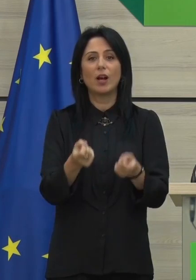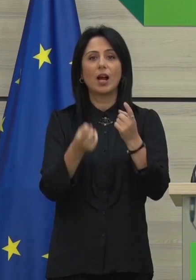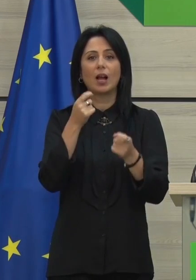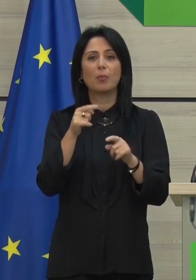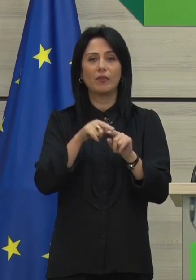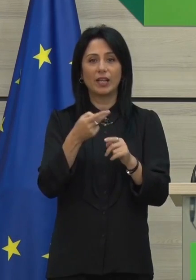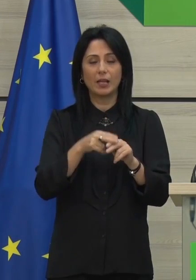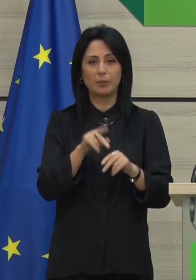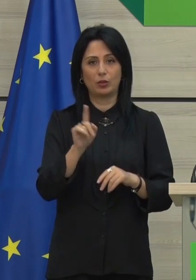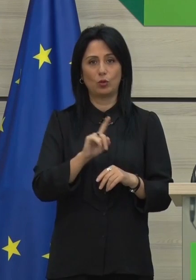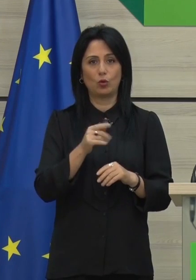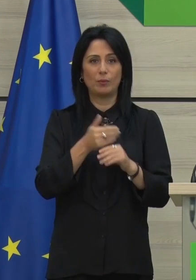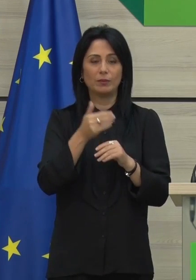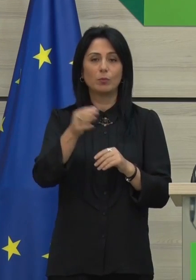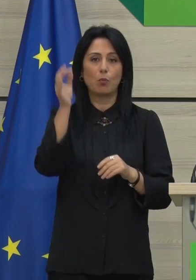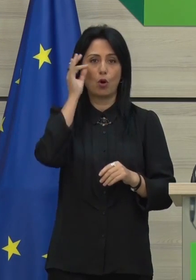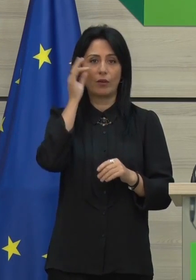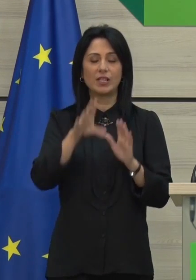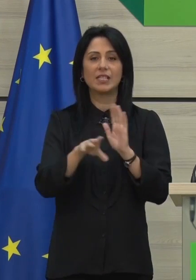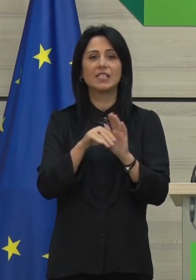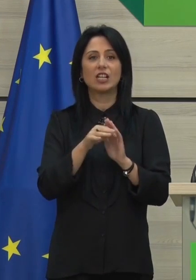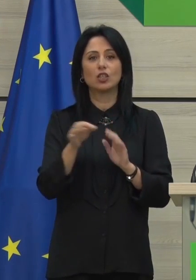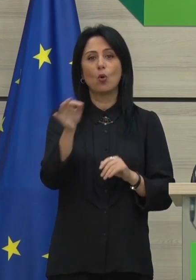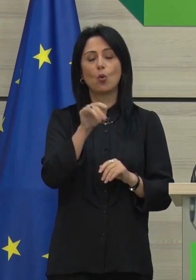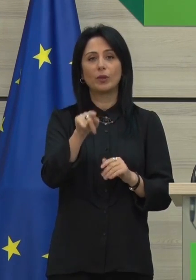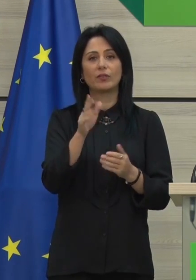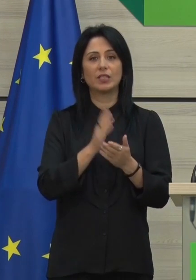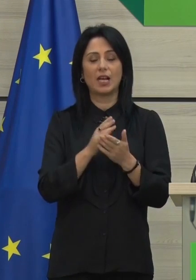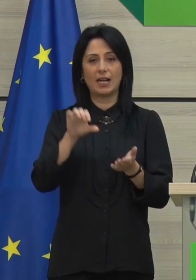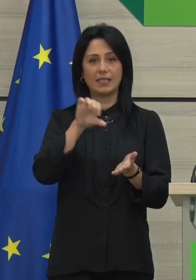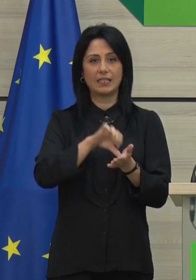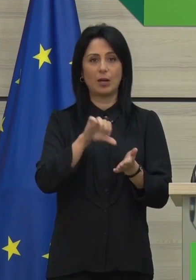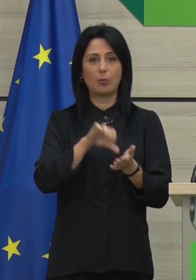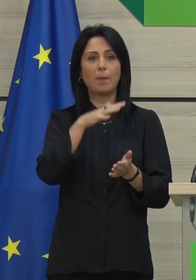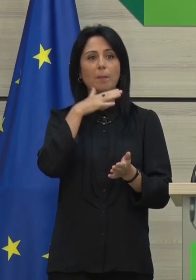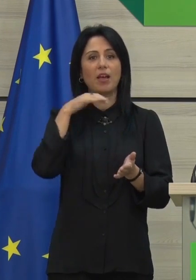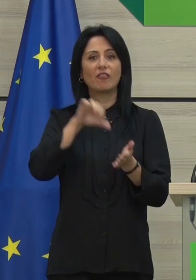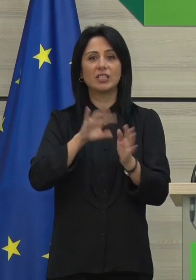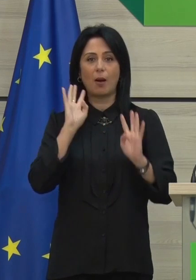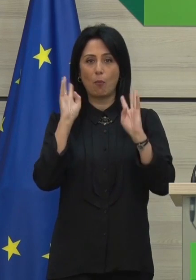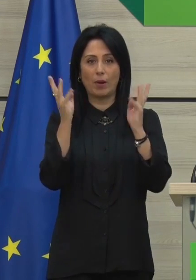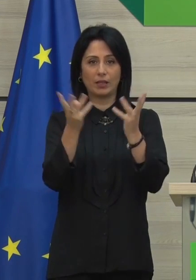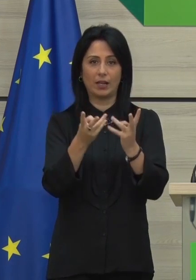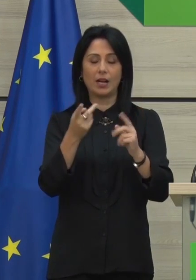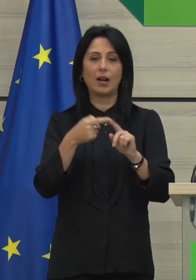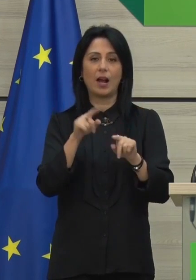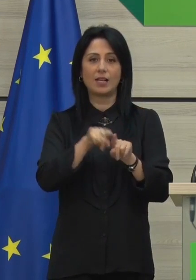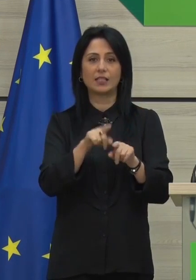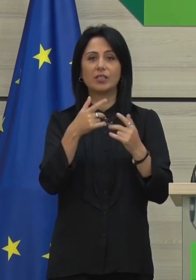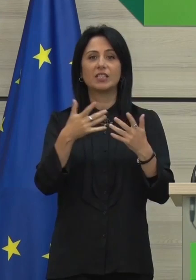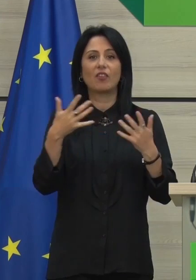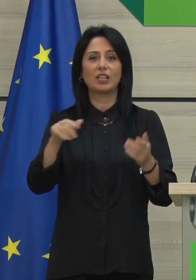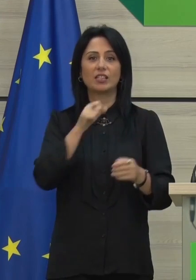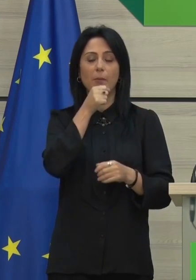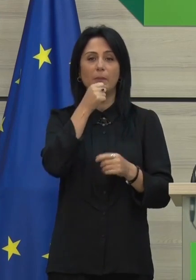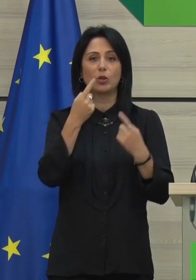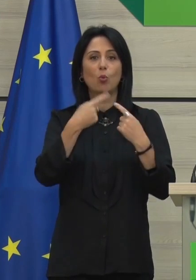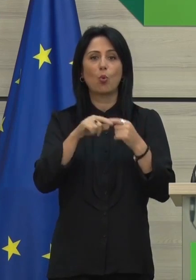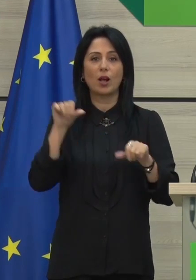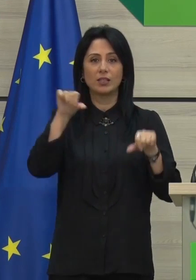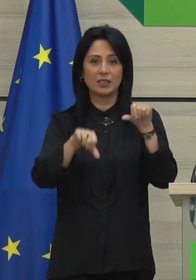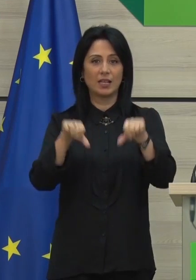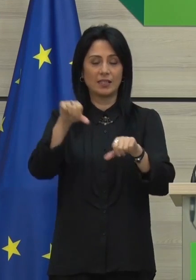გამოწვეული იმით, რომ მოგეხსენებათ, საარჩევნო უბნებზე არის წარმოდგენილი ბევრი წარმომადგენელი, ასევე სხვადასხვა მედია